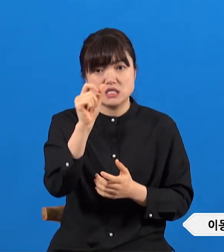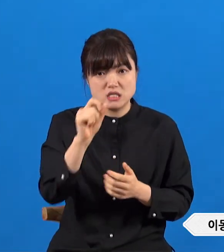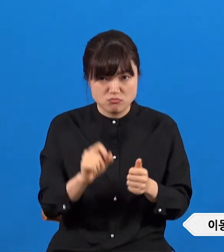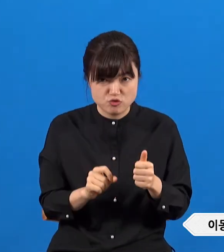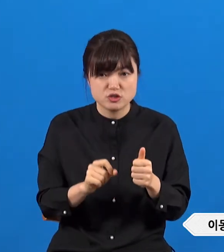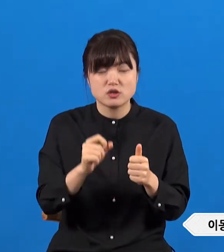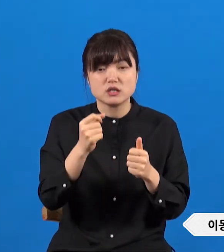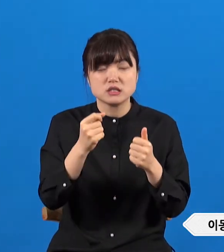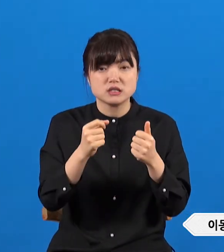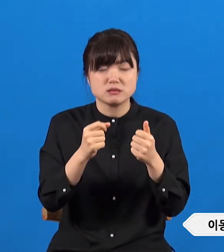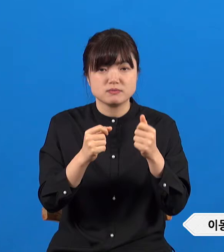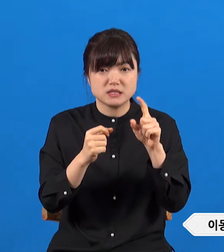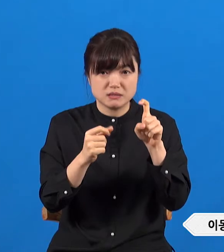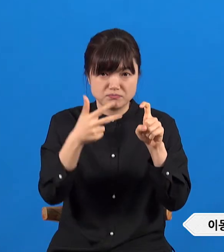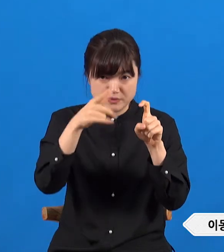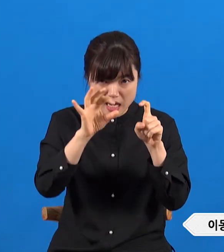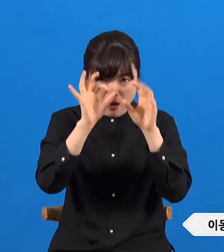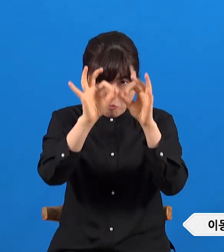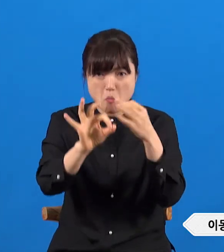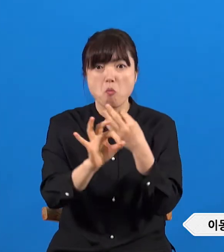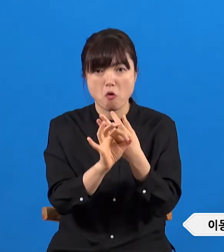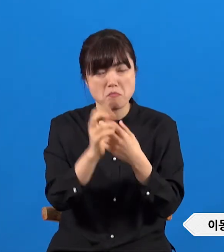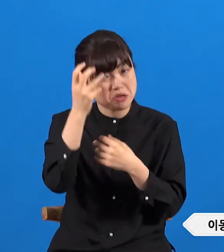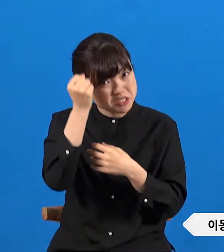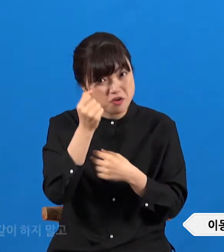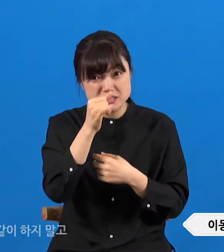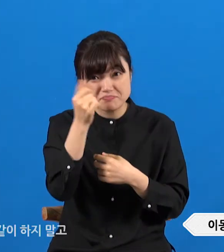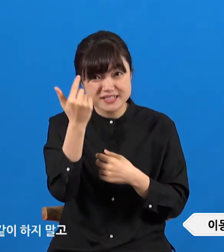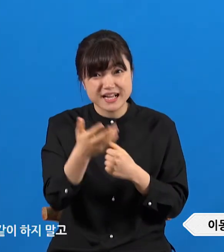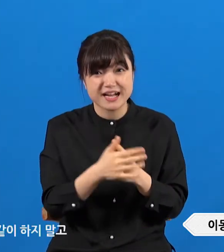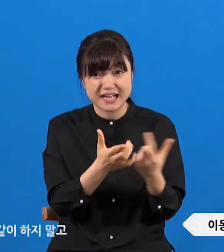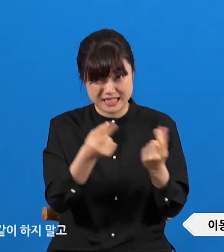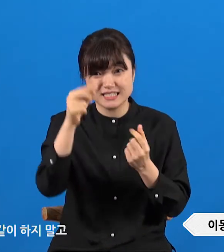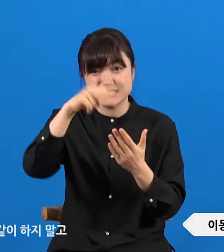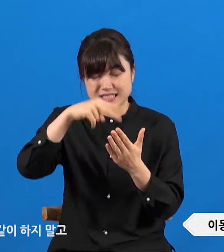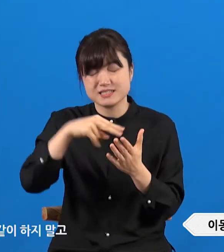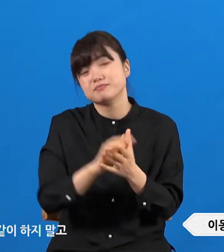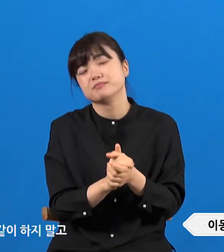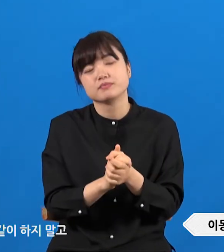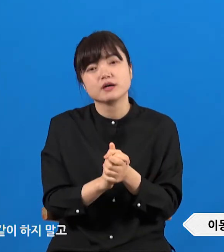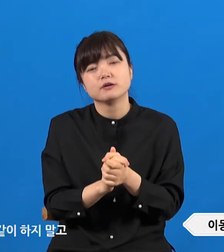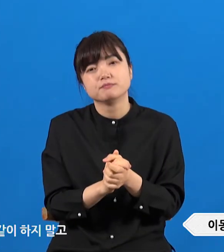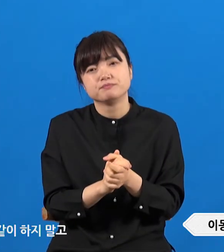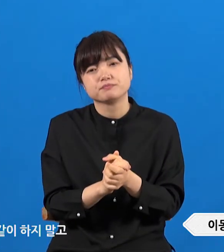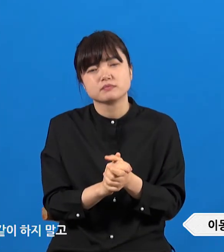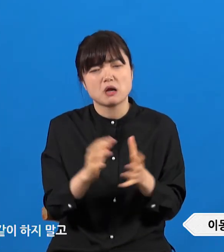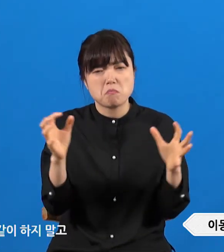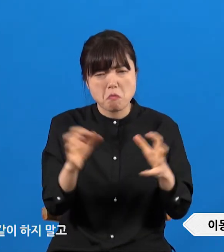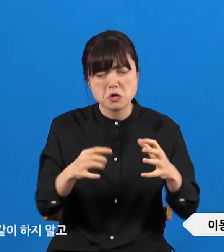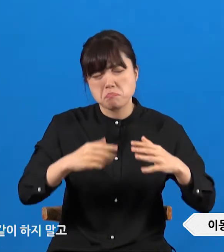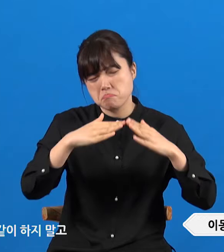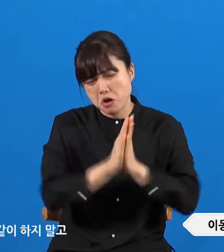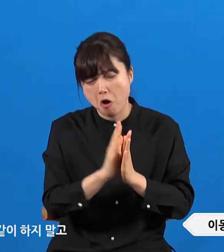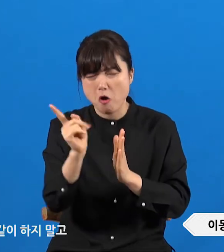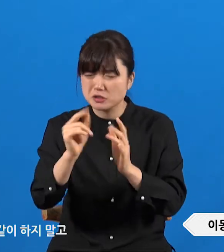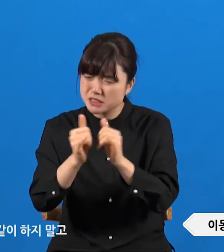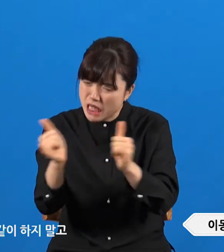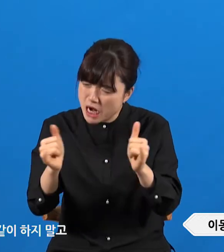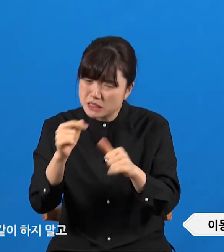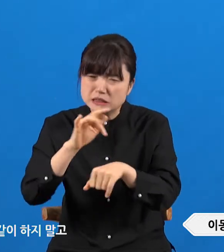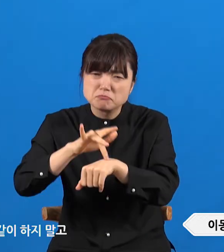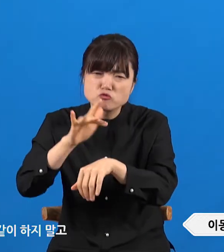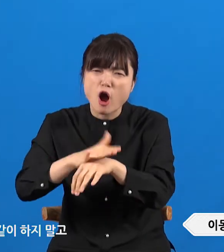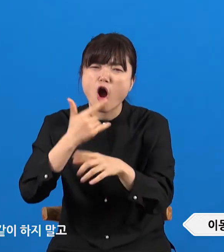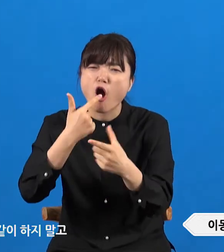히브리서 10장 25절의 말씀을 기억하시나요? 함께 같이 읽겠습니다. 시작. 모이기를 피하는 어떤